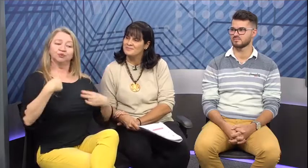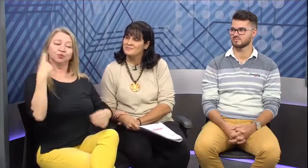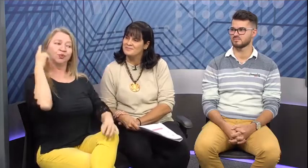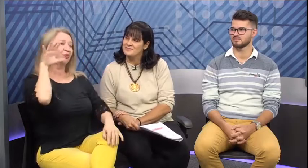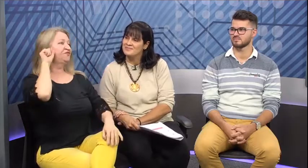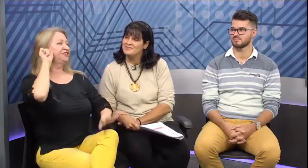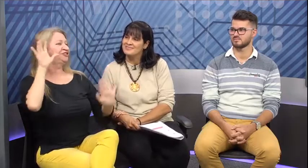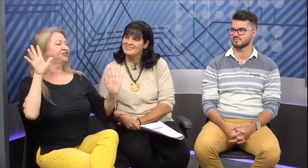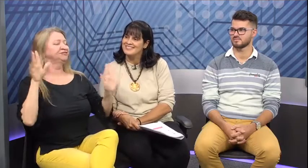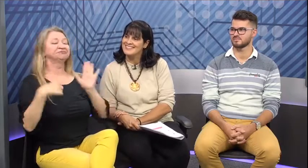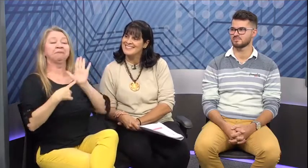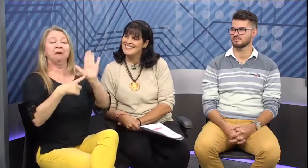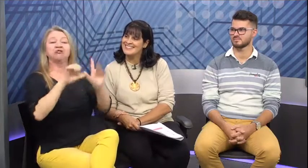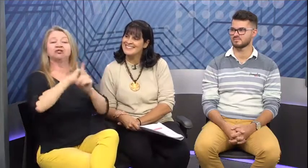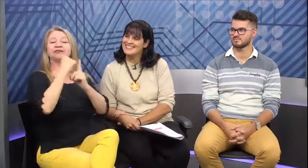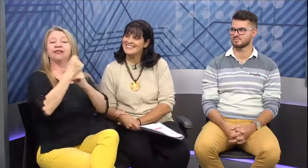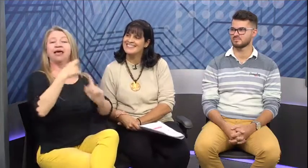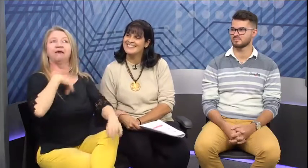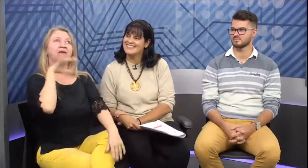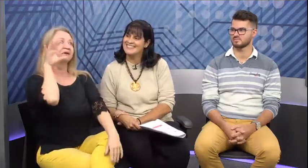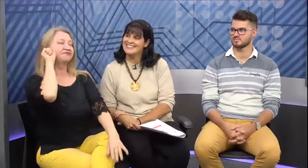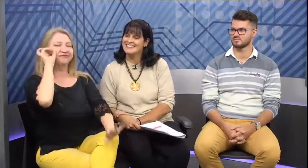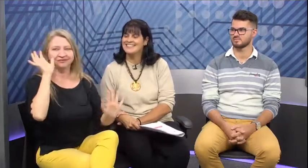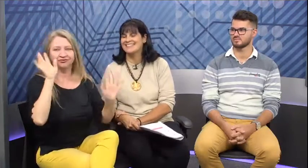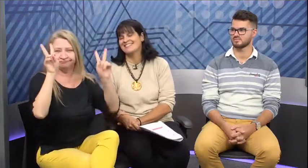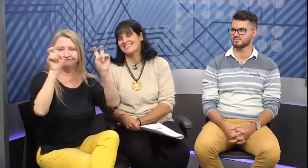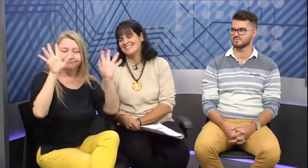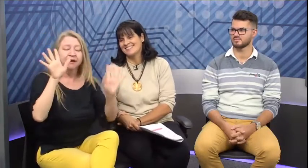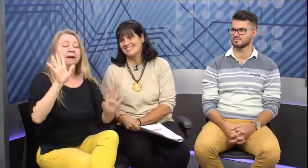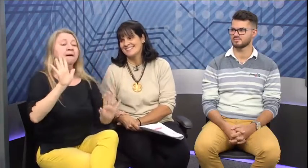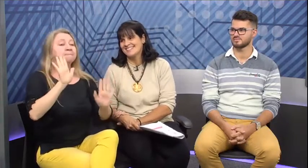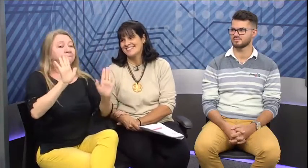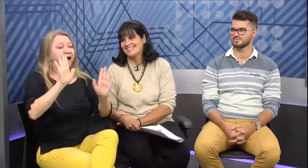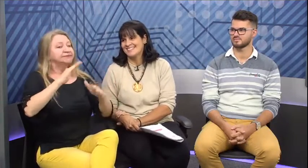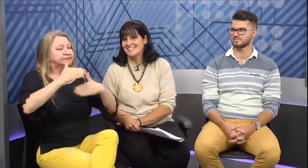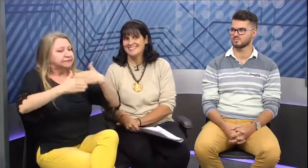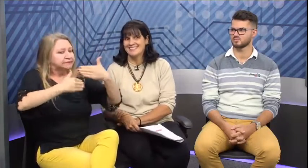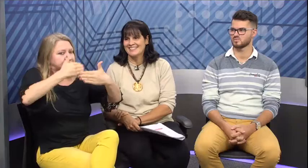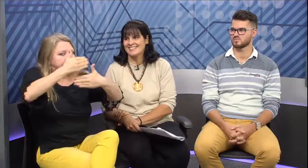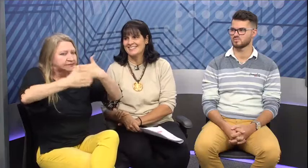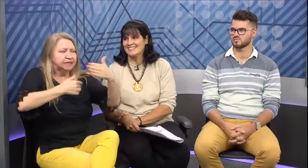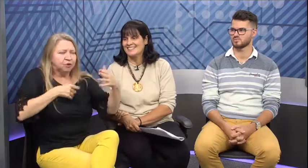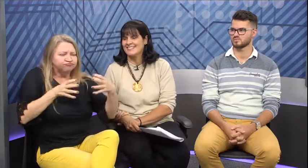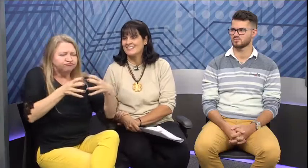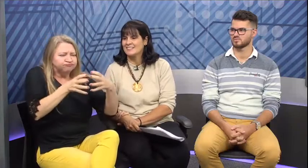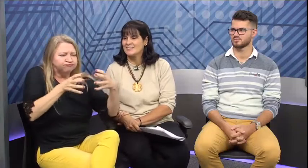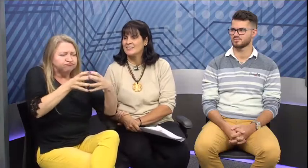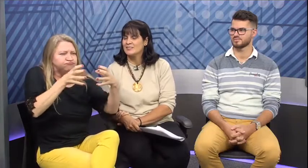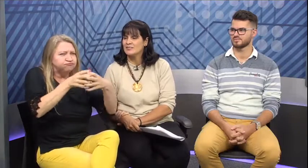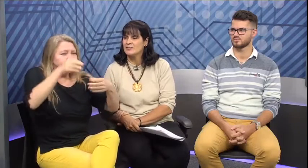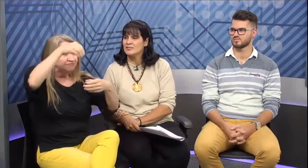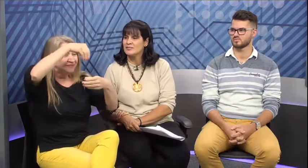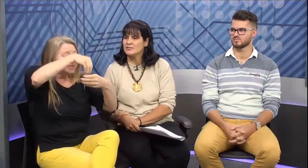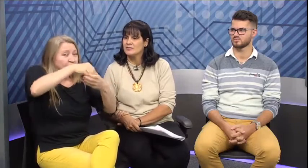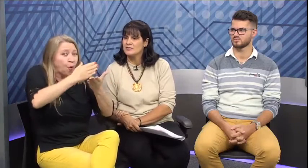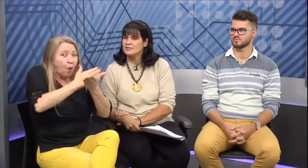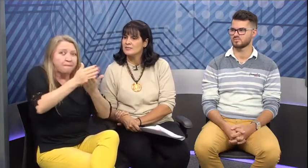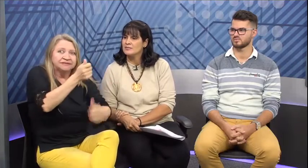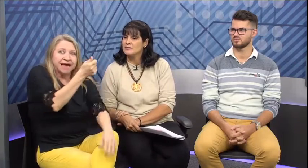solto, né? Para que as pessoas achassem que eu fosse ouvinte, né? Eu queria fingir que era ouvinte. E depois, no contato com